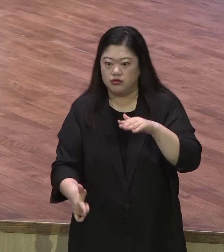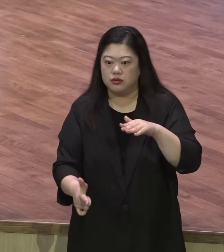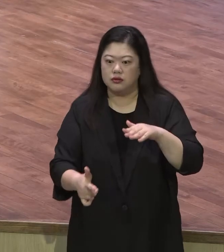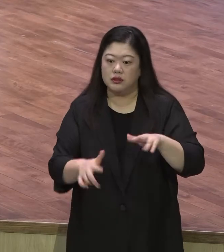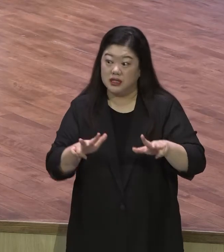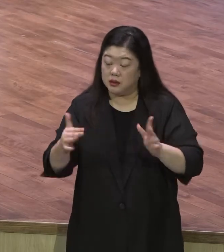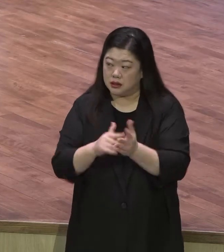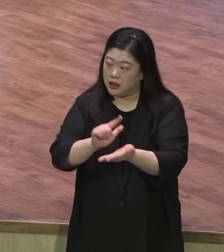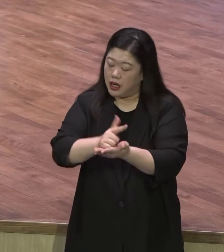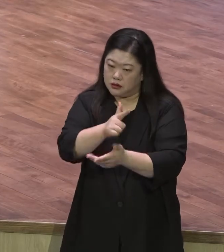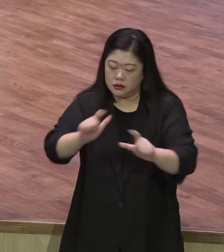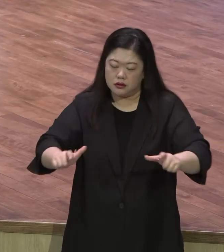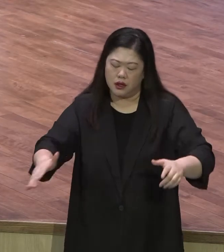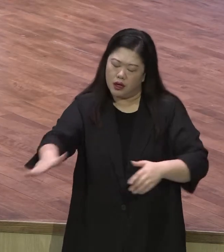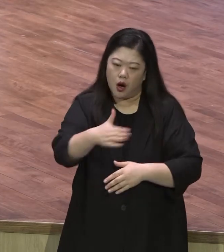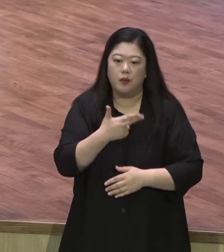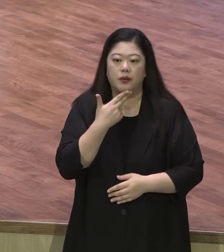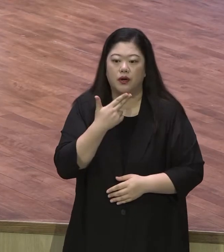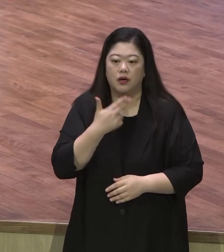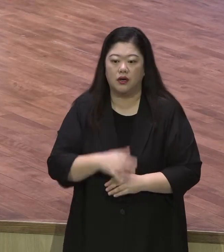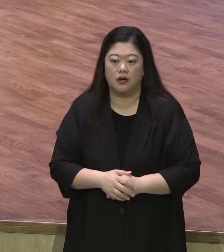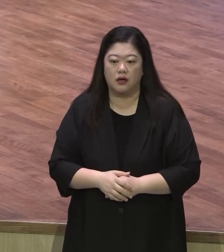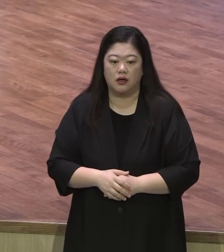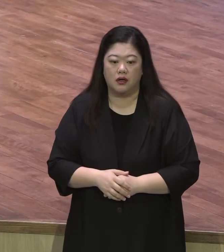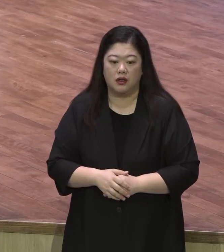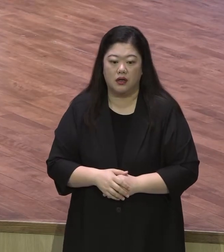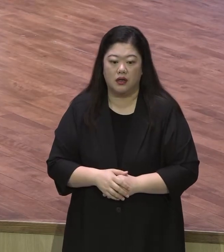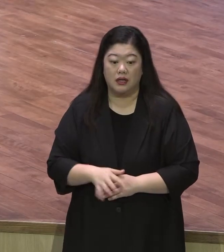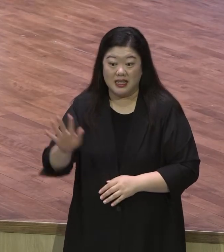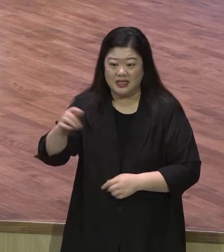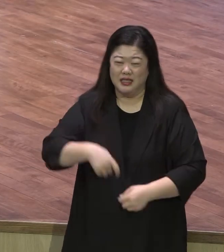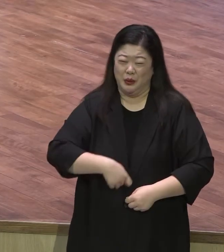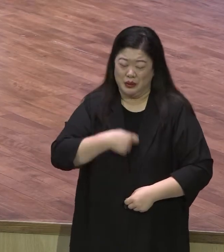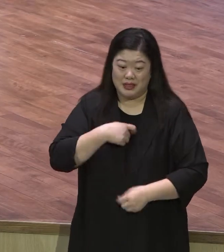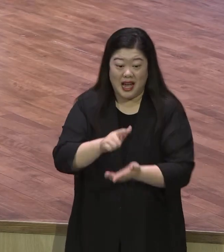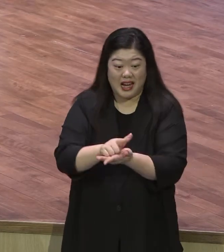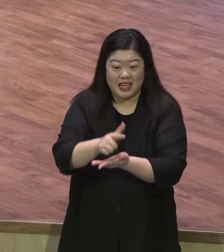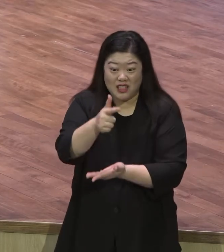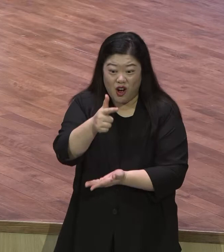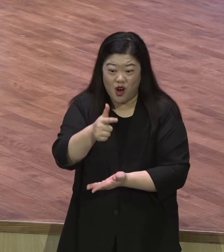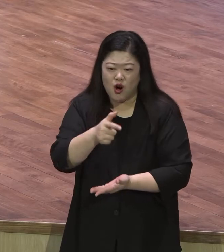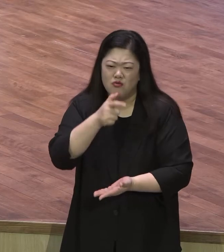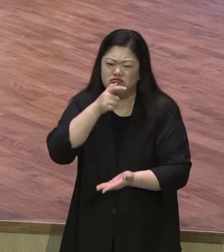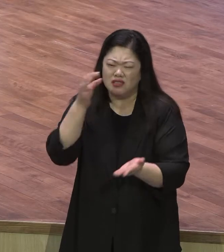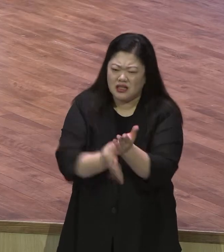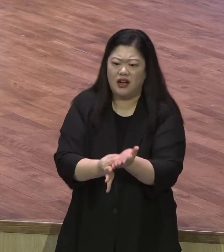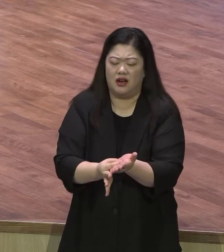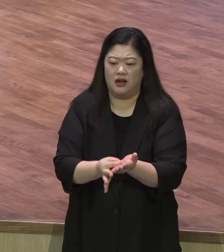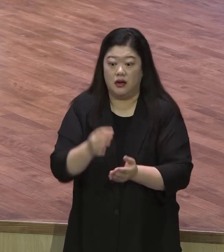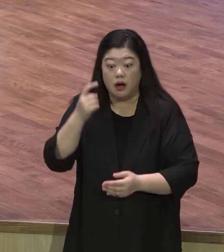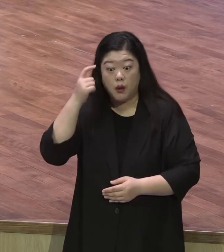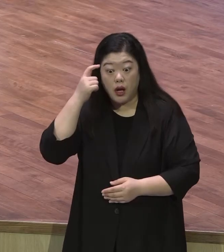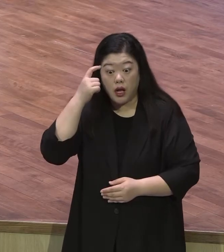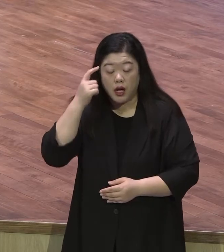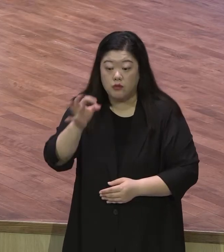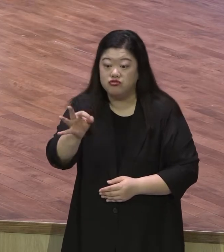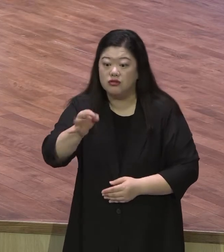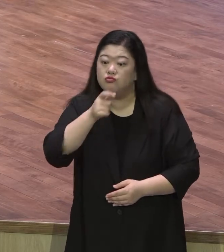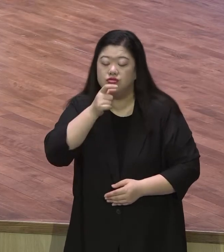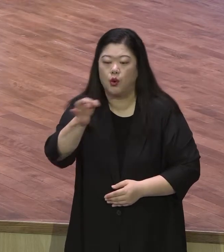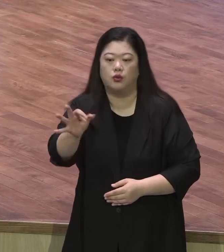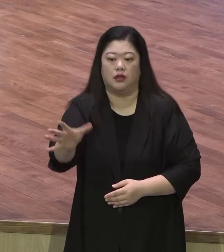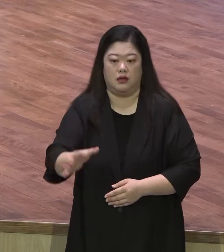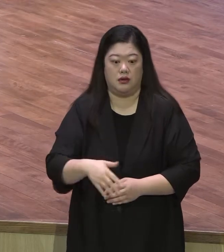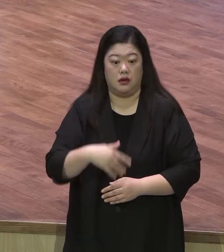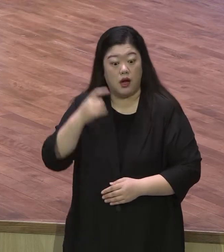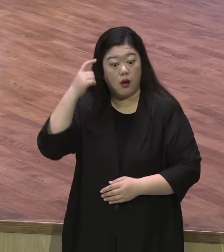문화센터 서는 모든 물 공짜 에요. 밑에 물이 너무 많이 나와가지고 물을 화장실 보고 수도 공짜로 씁니다.